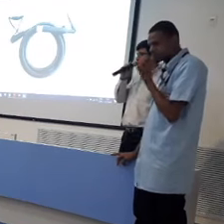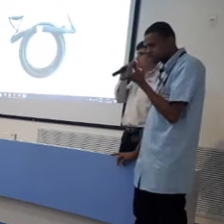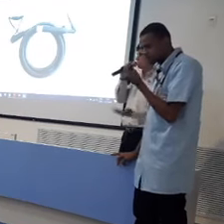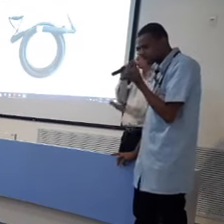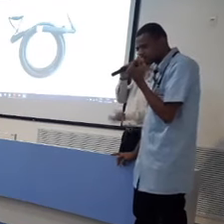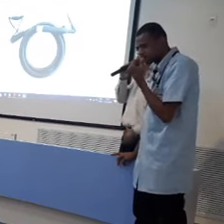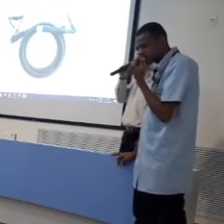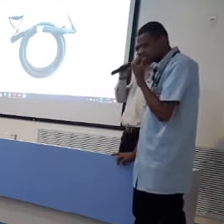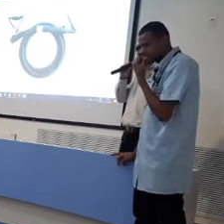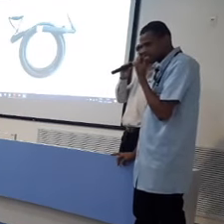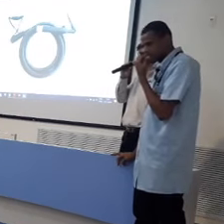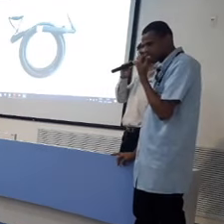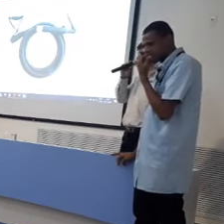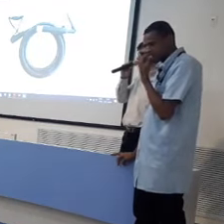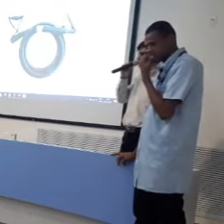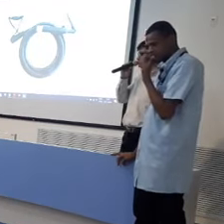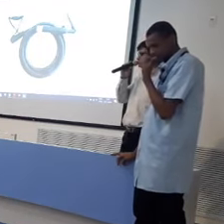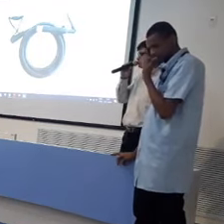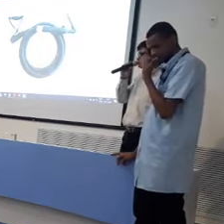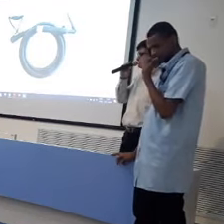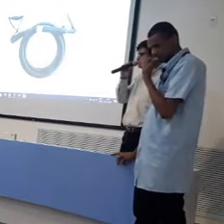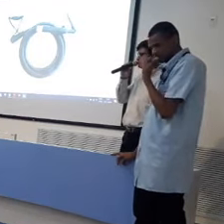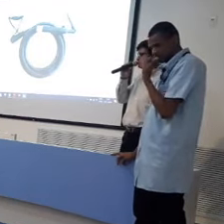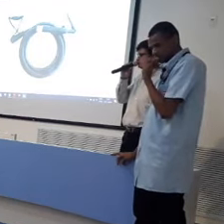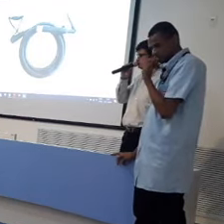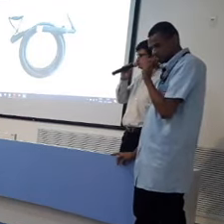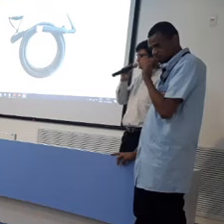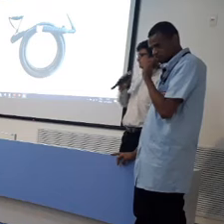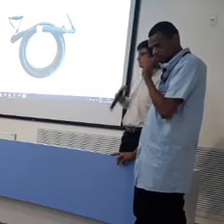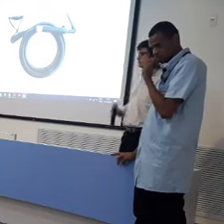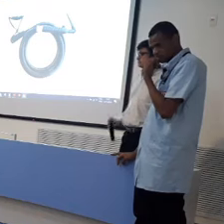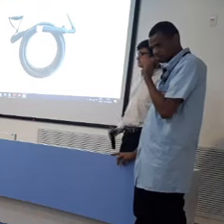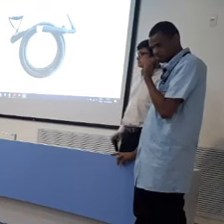Chamar, levar a máquina de plasma, fazer alguma pergunta da máquina de plasma.